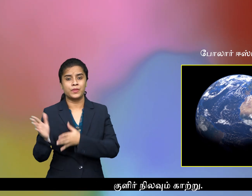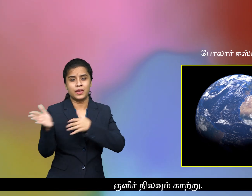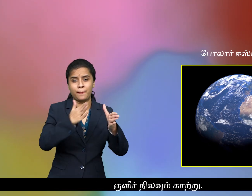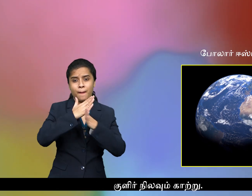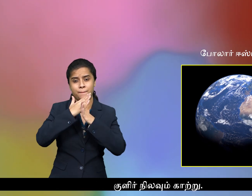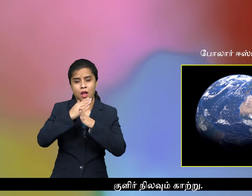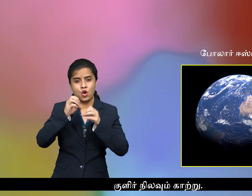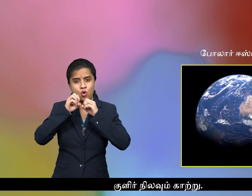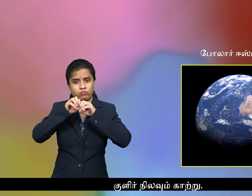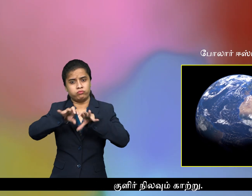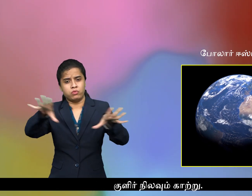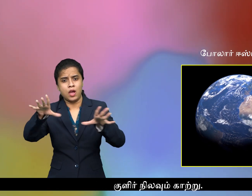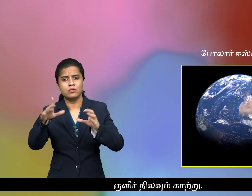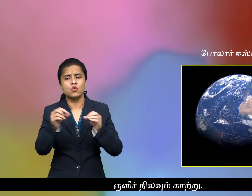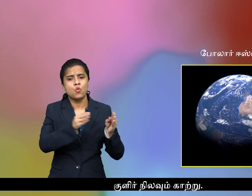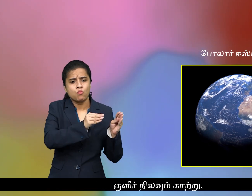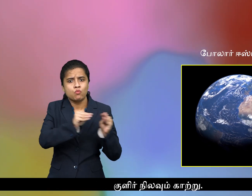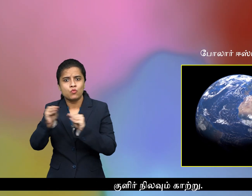குளிர் நிலவும் காற்று.